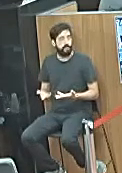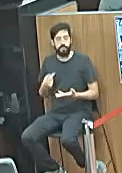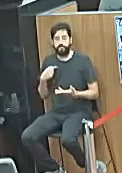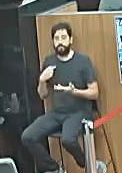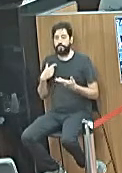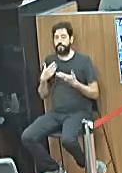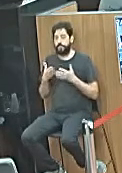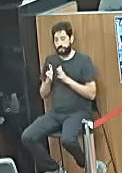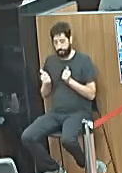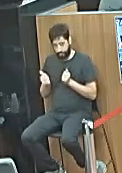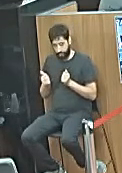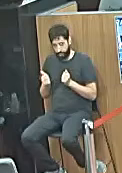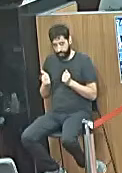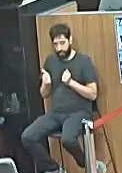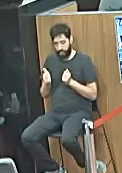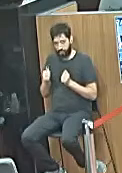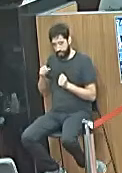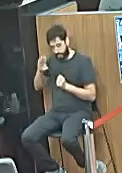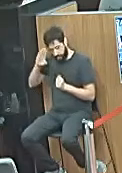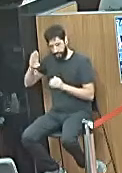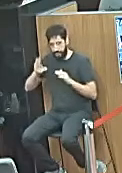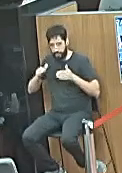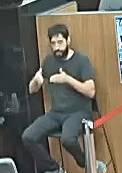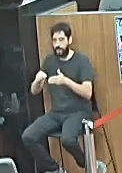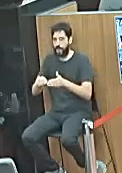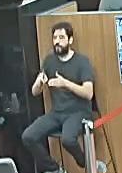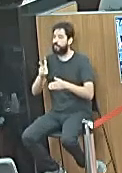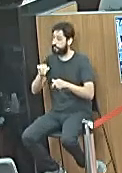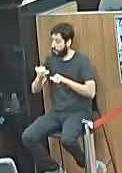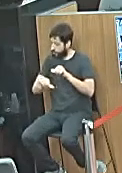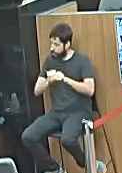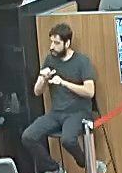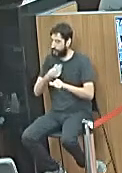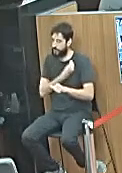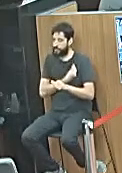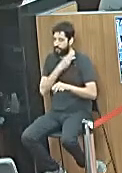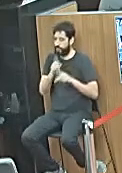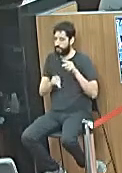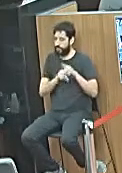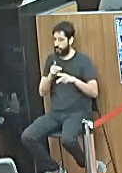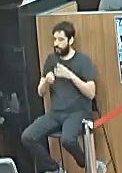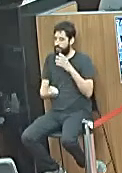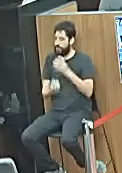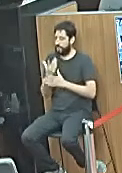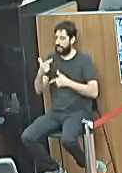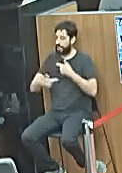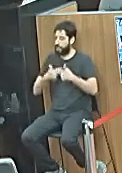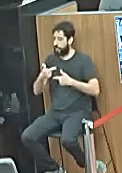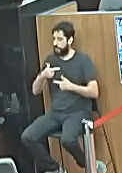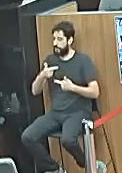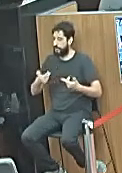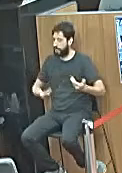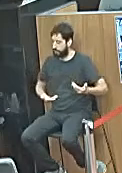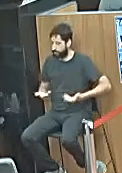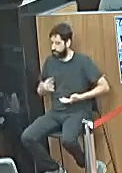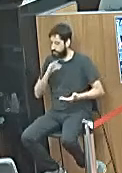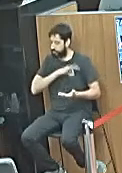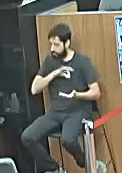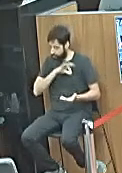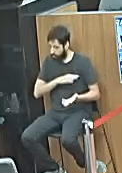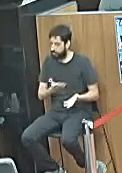que uma priorização nessas questões que vai mudar a vida do povo que vai criar emprego e renda é